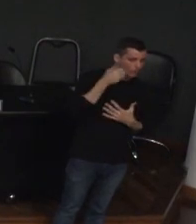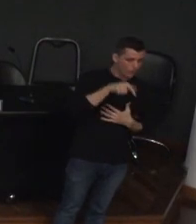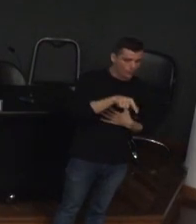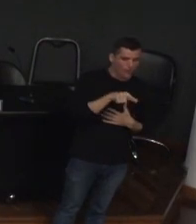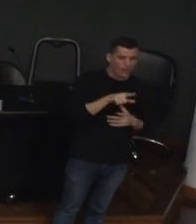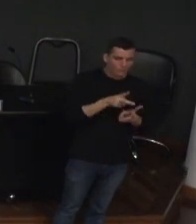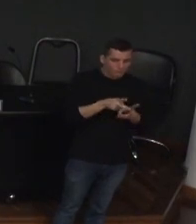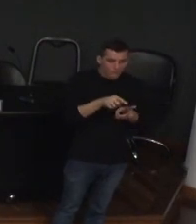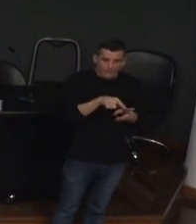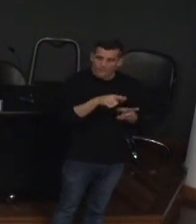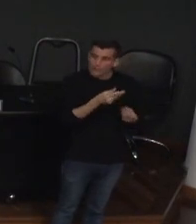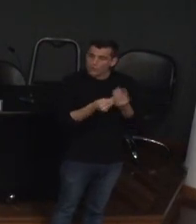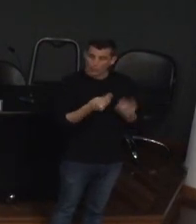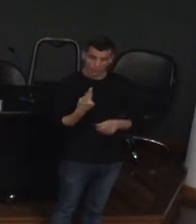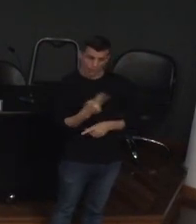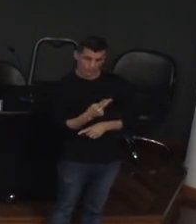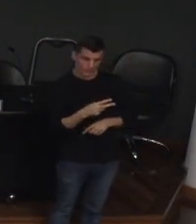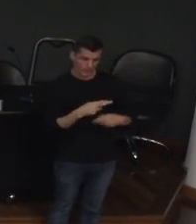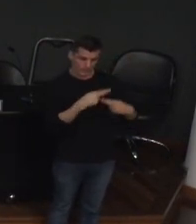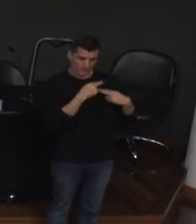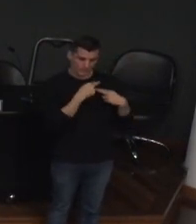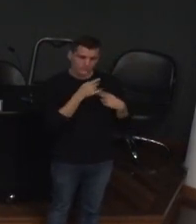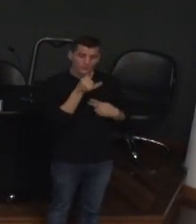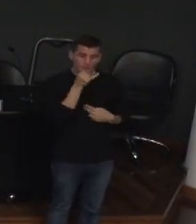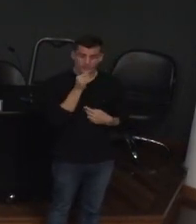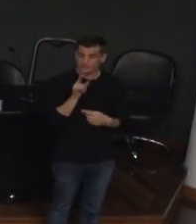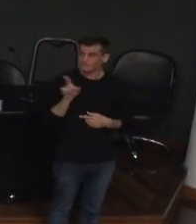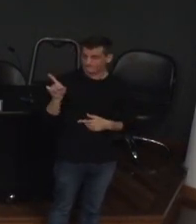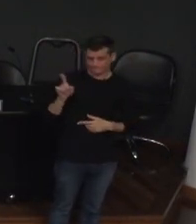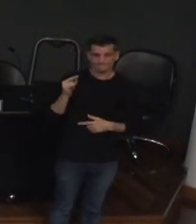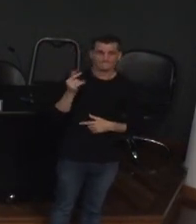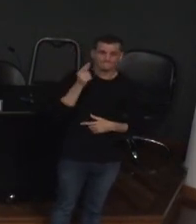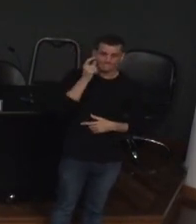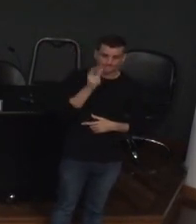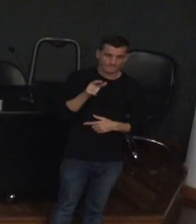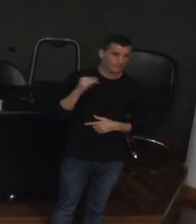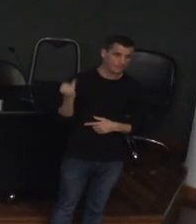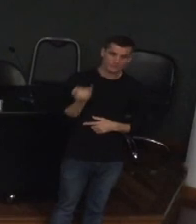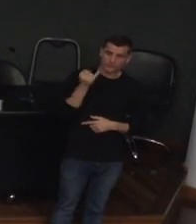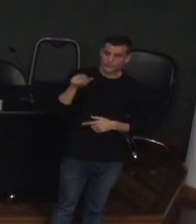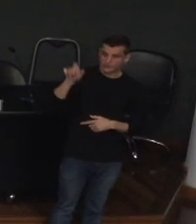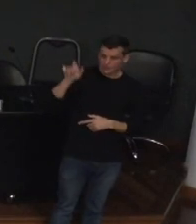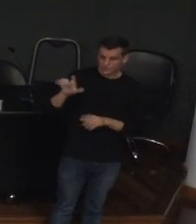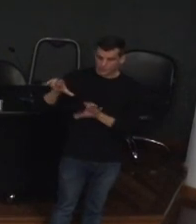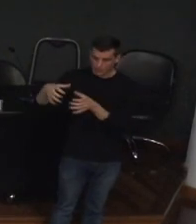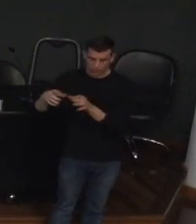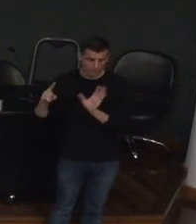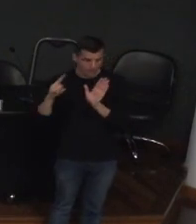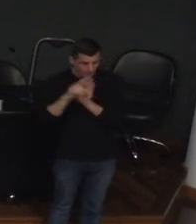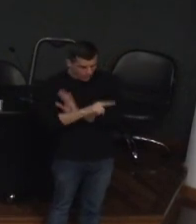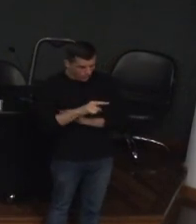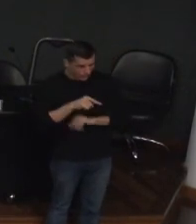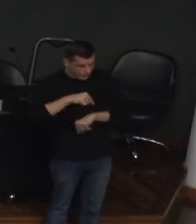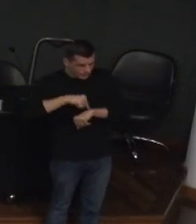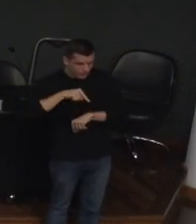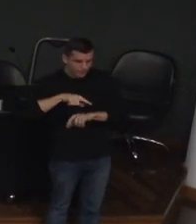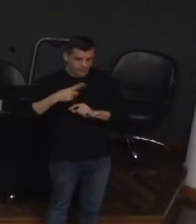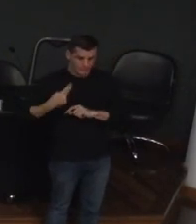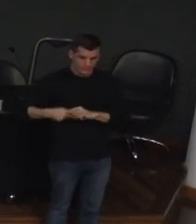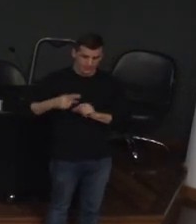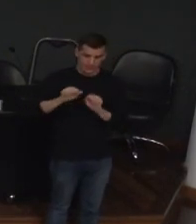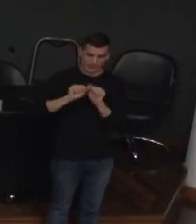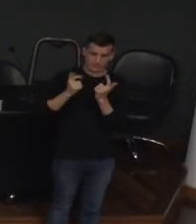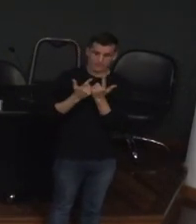ali. Excelente. Isso é interessante. Que um grupo perguntou. É bem importante o grupo usar a tabela de temporalidade da Assembleia. Aquele grupo também usou,